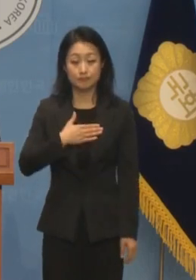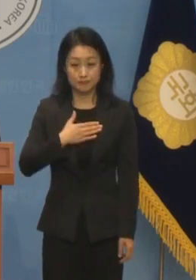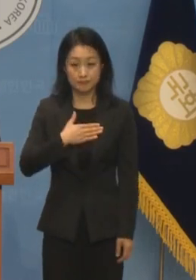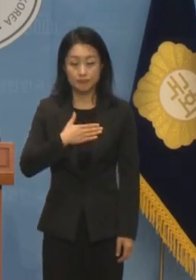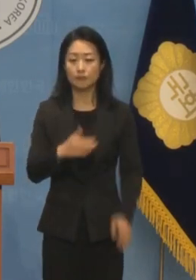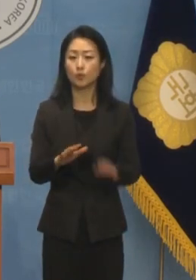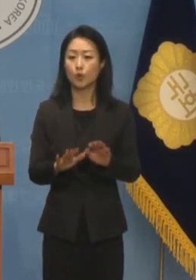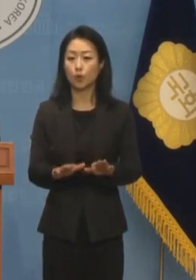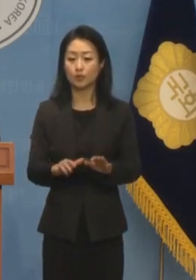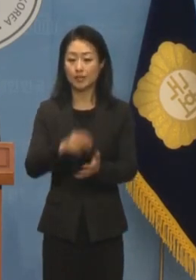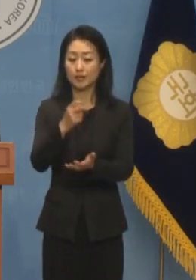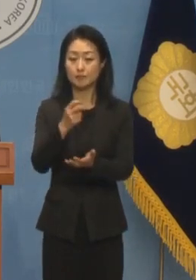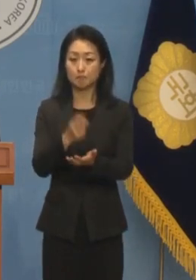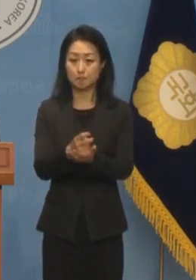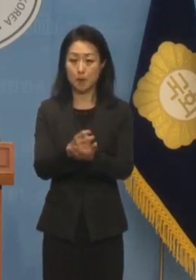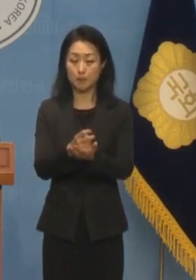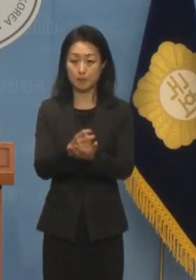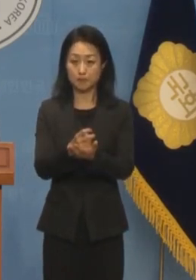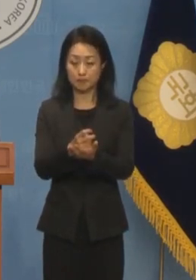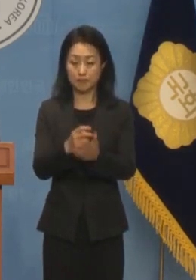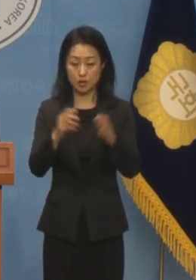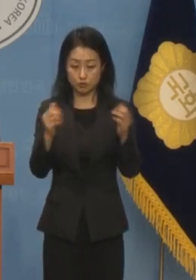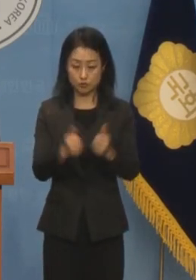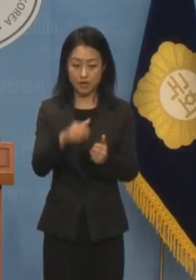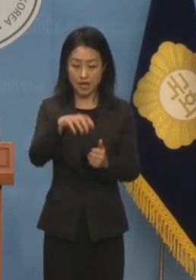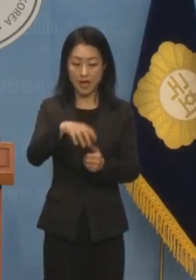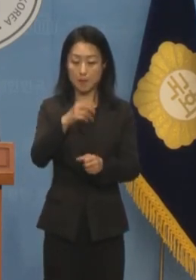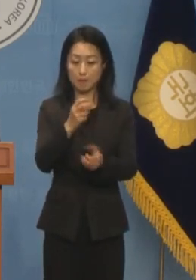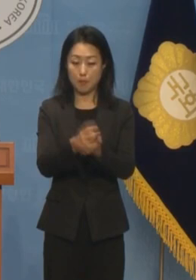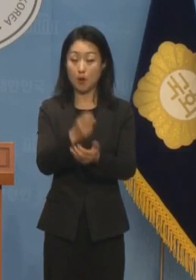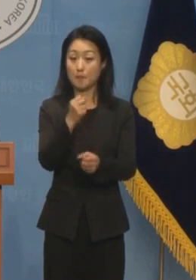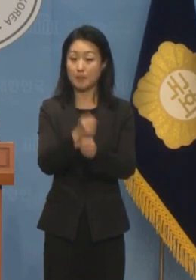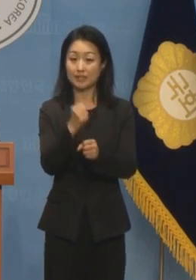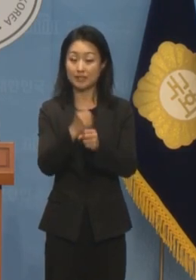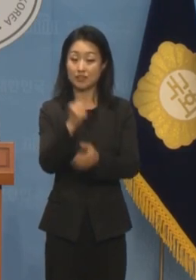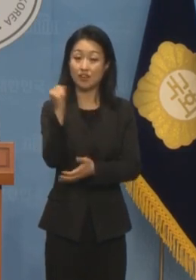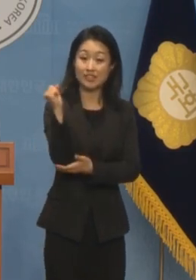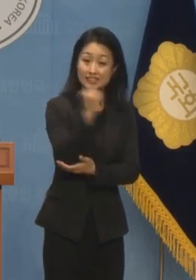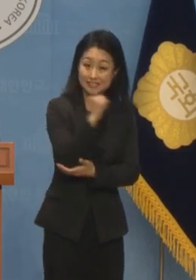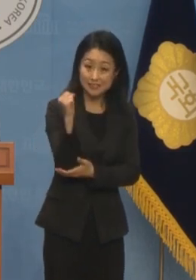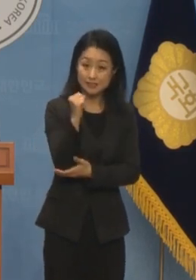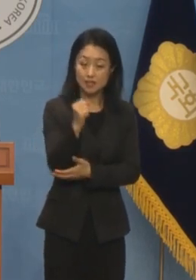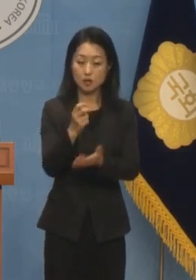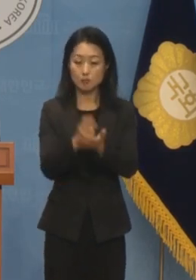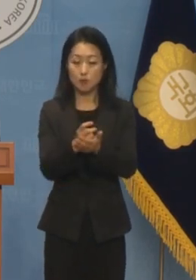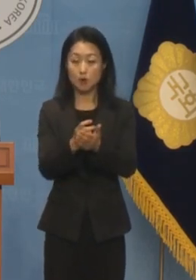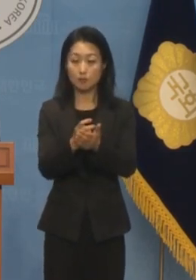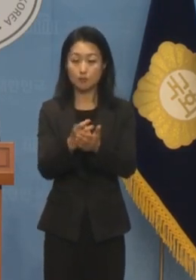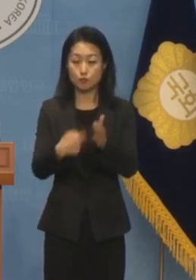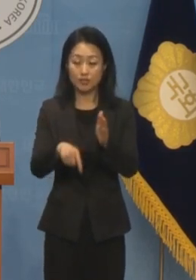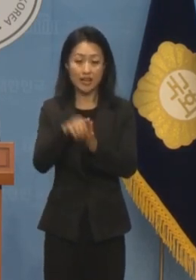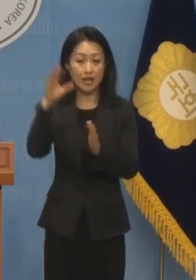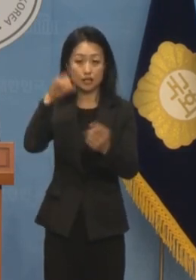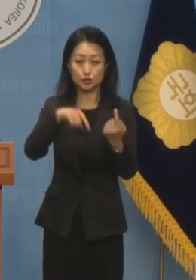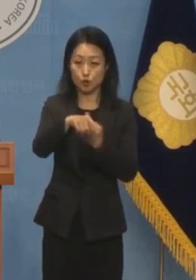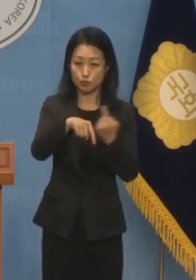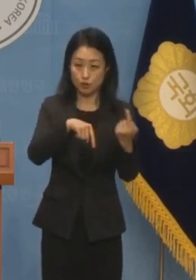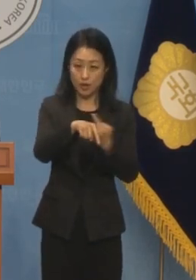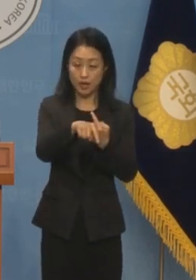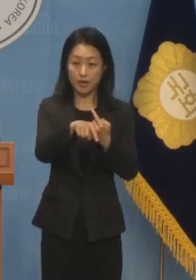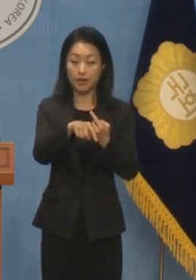저는 오늘 입법부 근간을 흔든 국회 민주당 법사위 청문회와